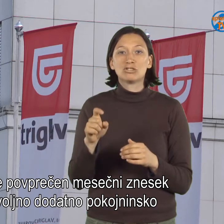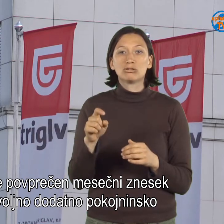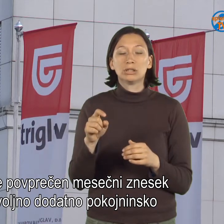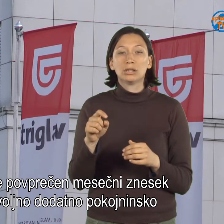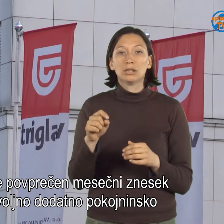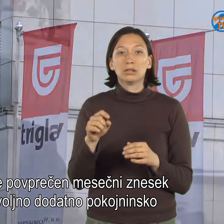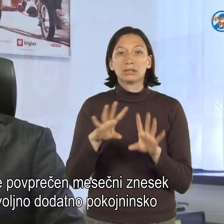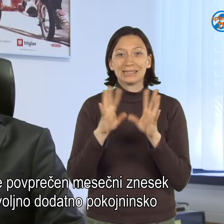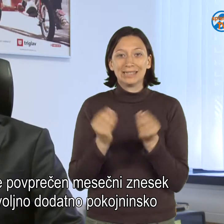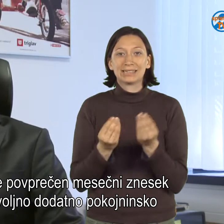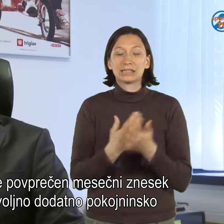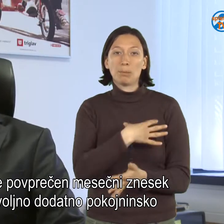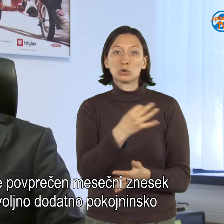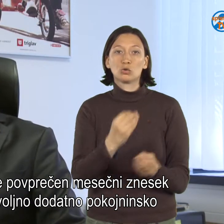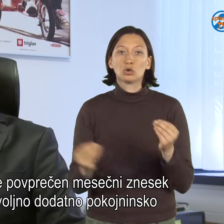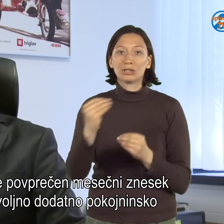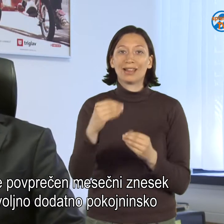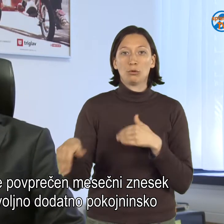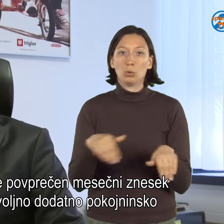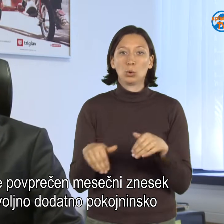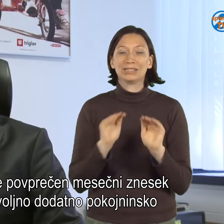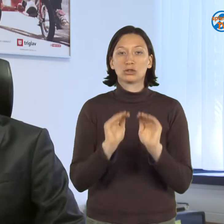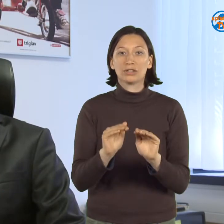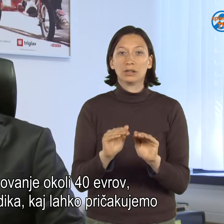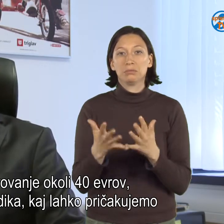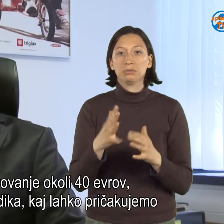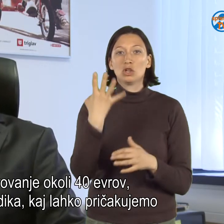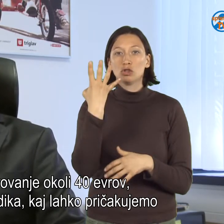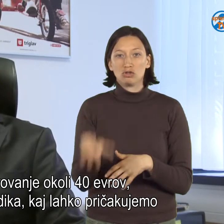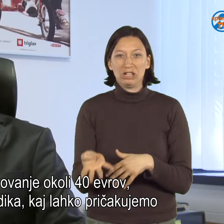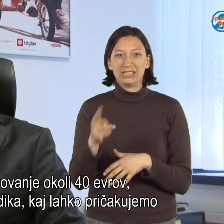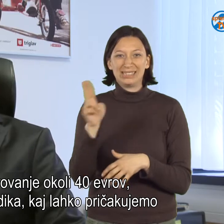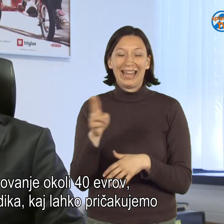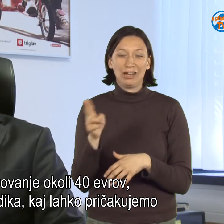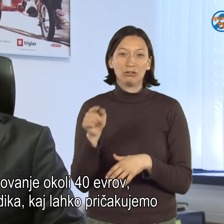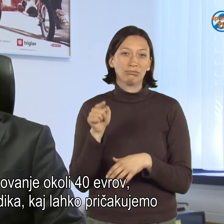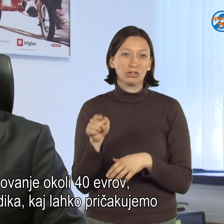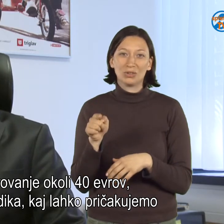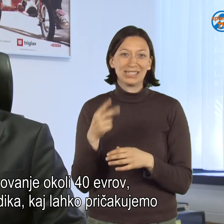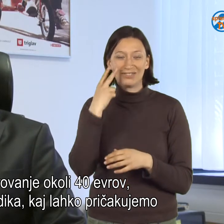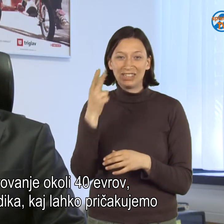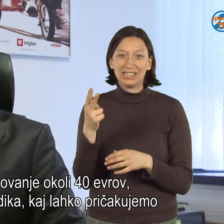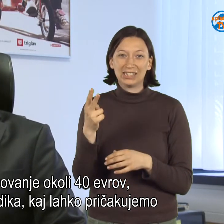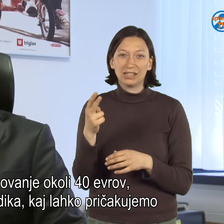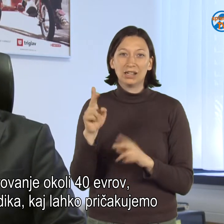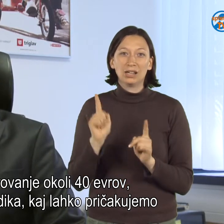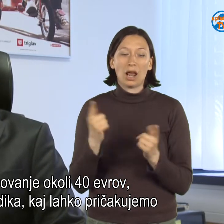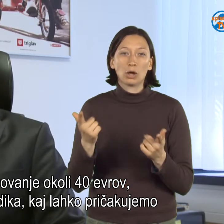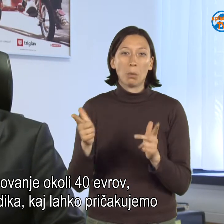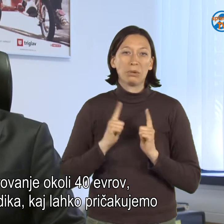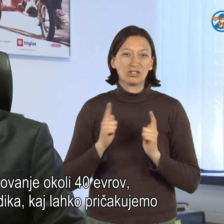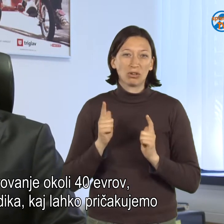mesečni znesek za prostovoljno dodatno pokojninsko zavarovanje okrog 40 evrov, kar z vidika potem, kaj